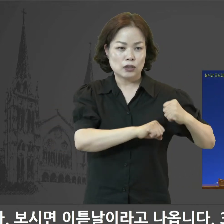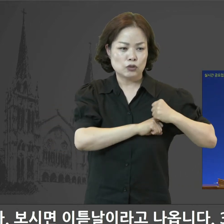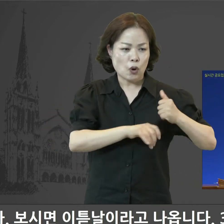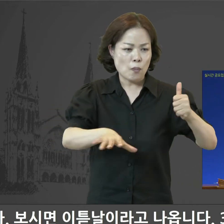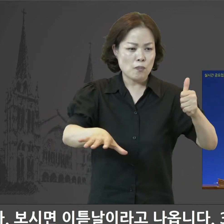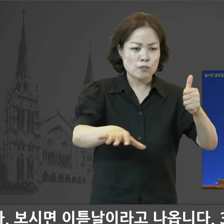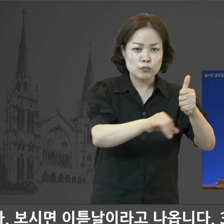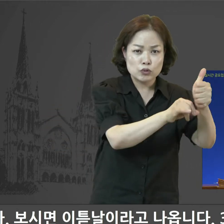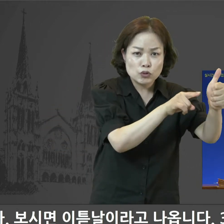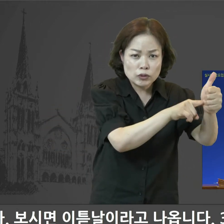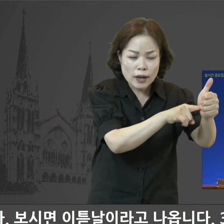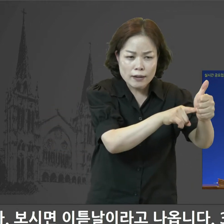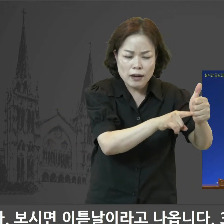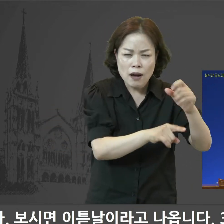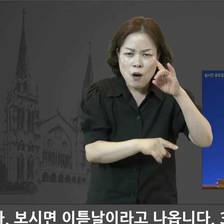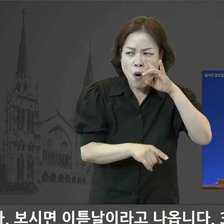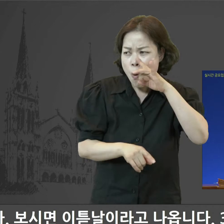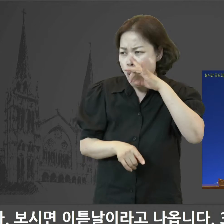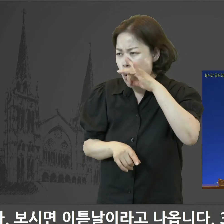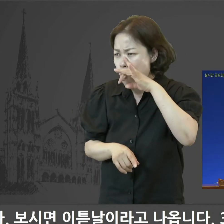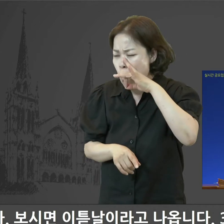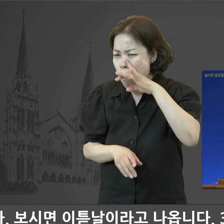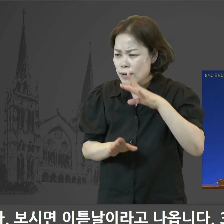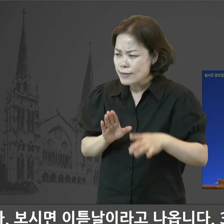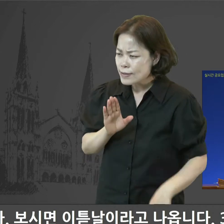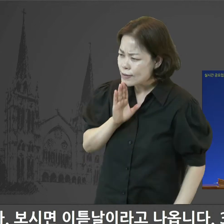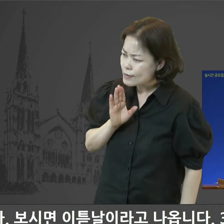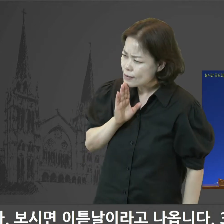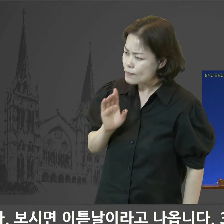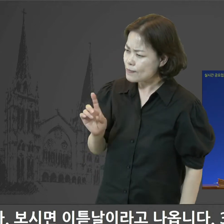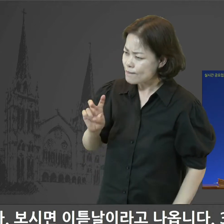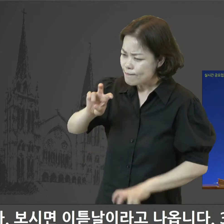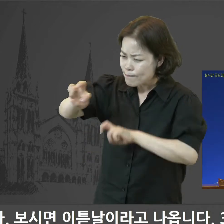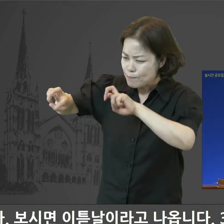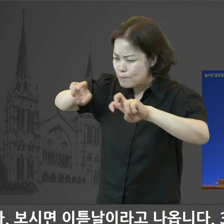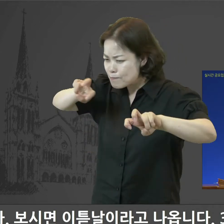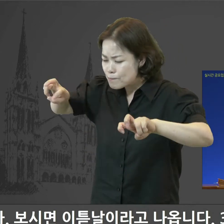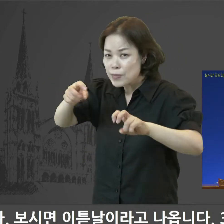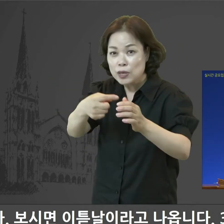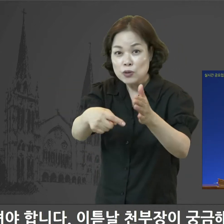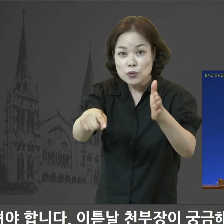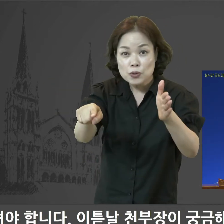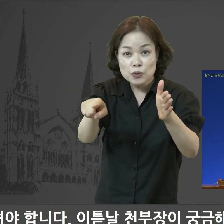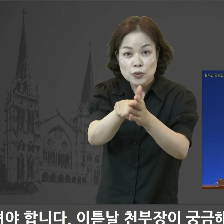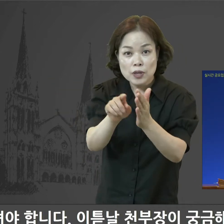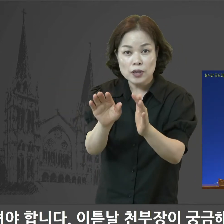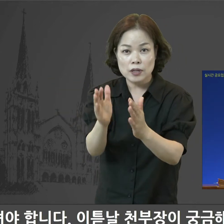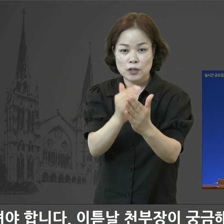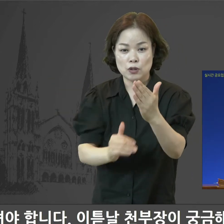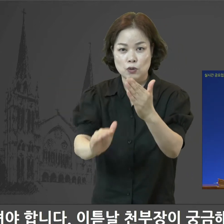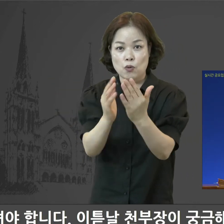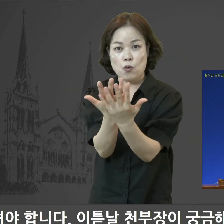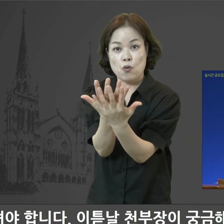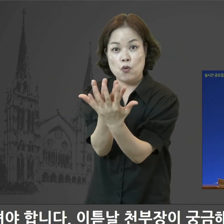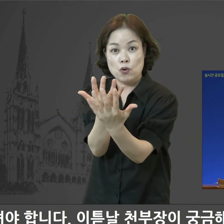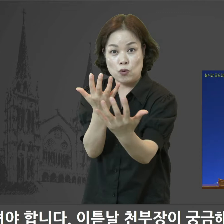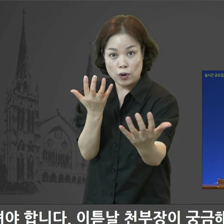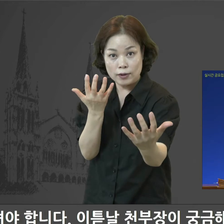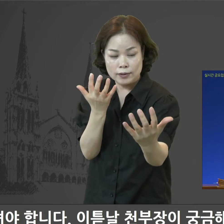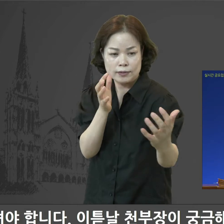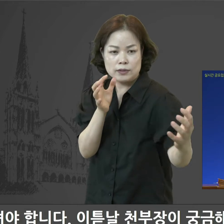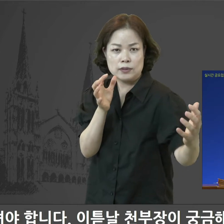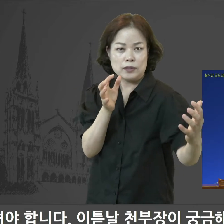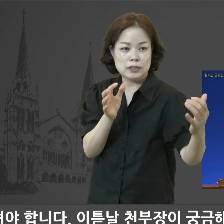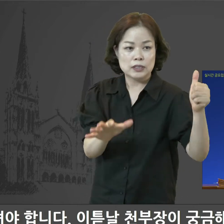궁금해서 있을 수가 없었습니다. 그래서 진상을 조사하려고 공회를 소집합니다. 천부장은 공회를 소집할